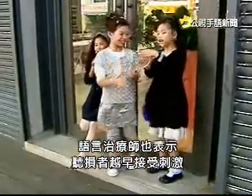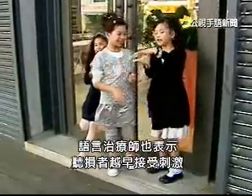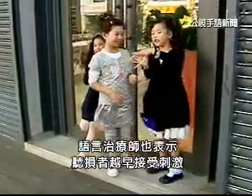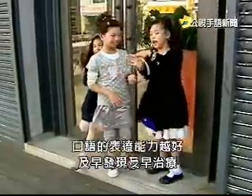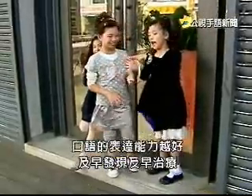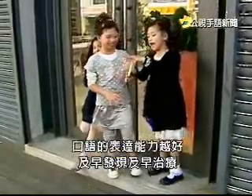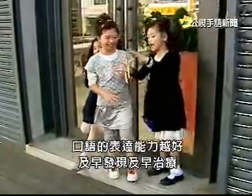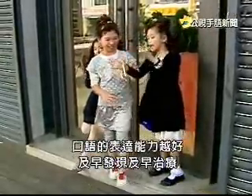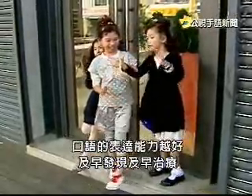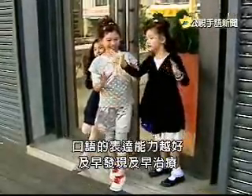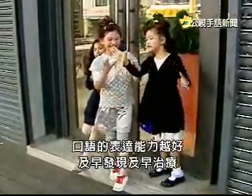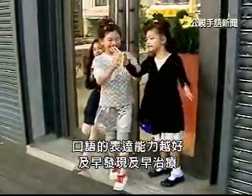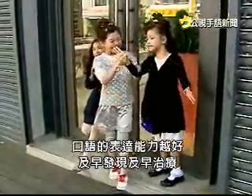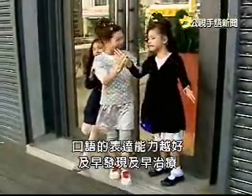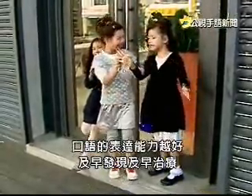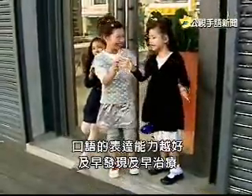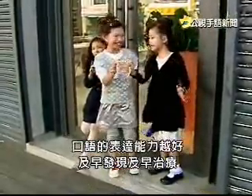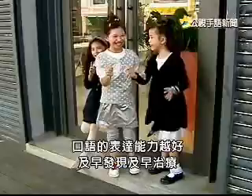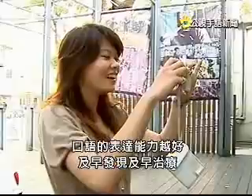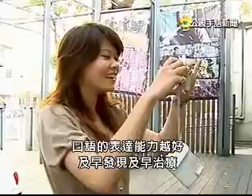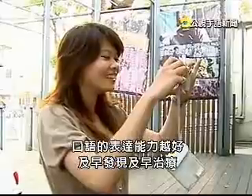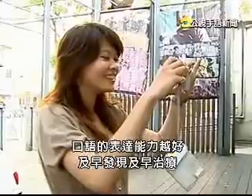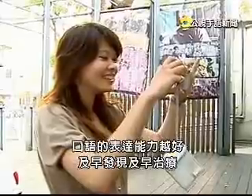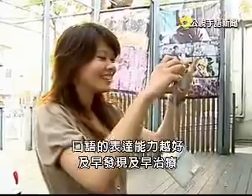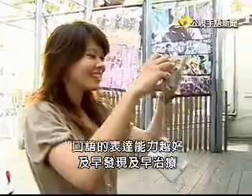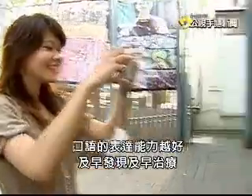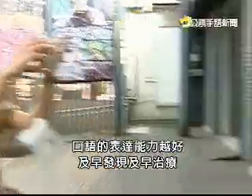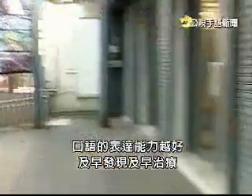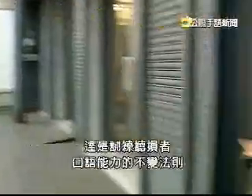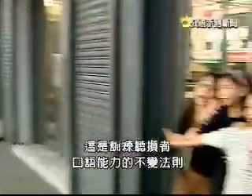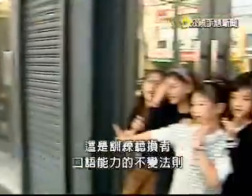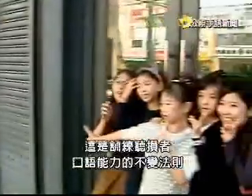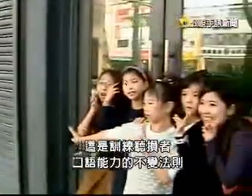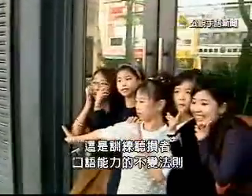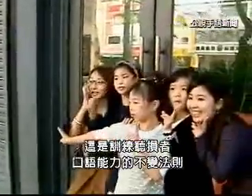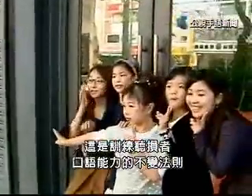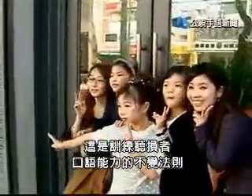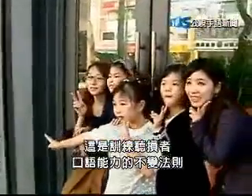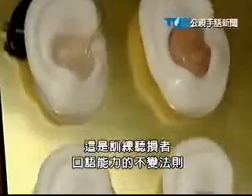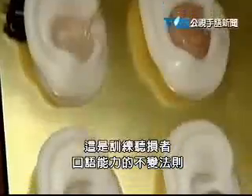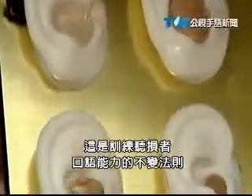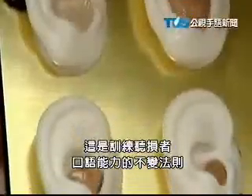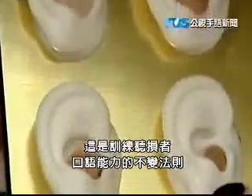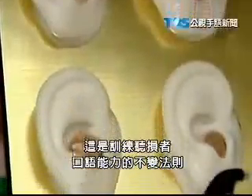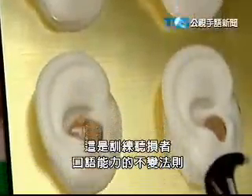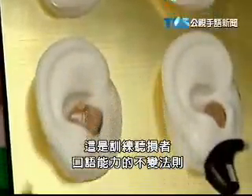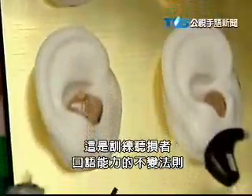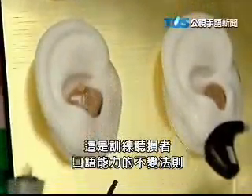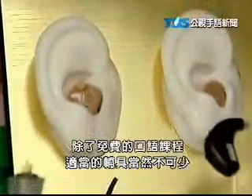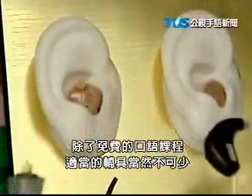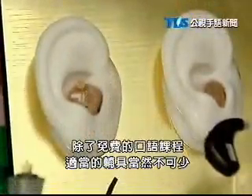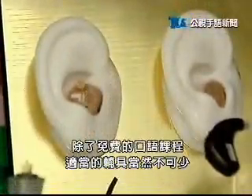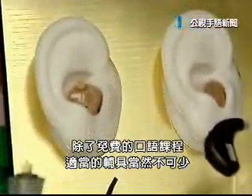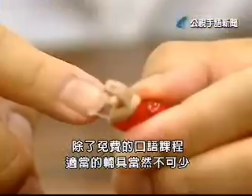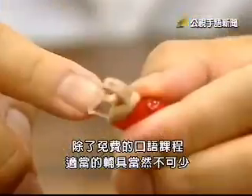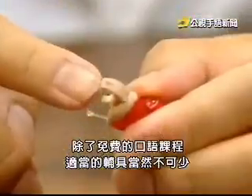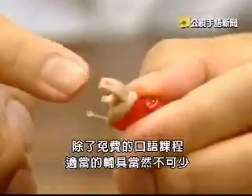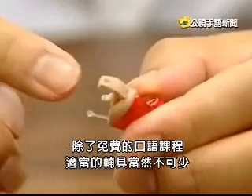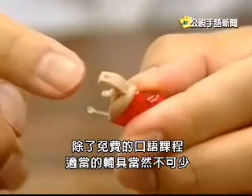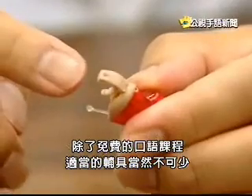激，口语的表达能力越好，及早发现，及早治疗，这是训练听损者口语能力的不变法则。除了免费的口语课程，适